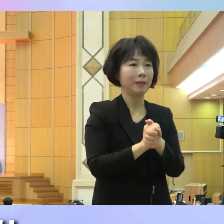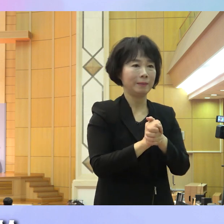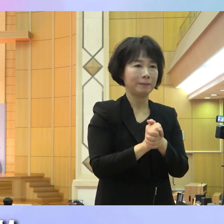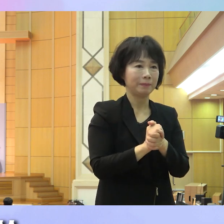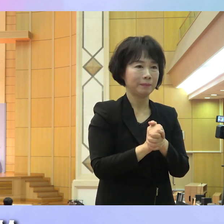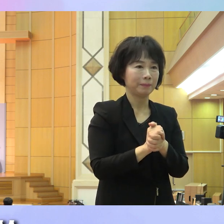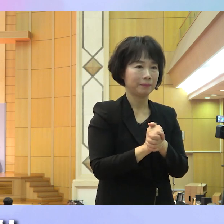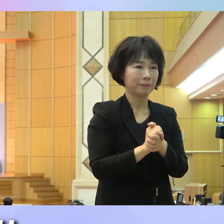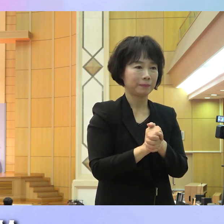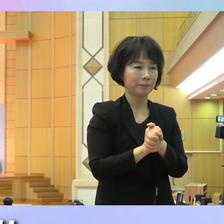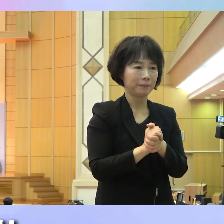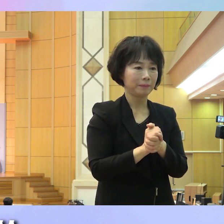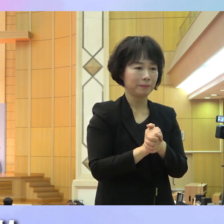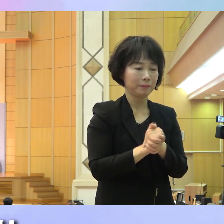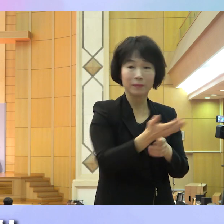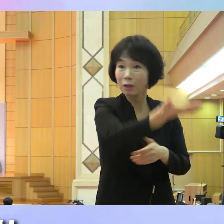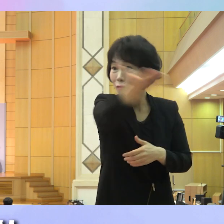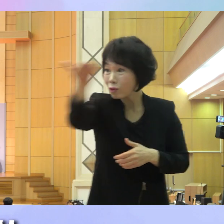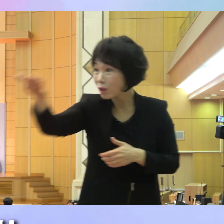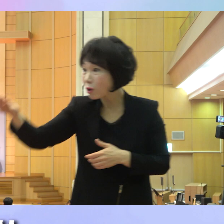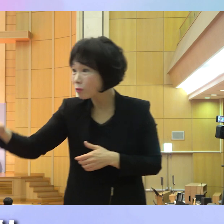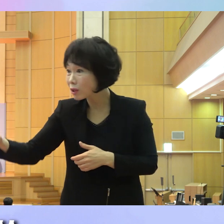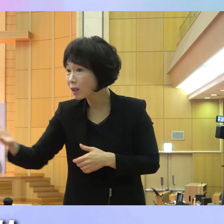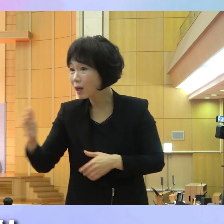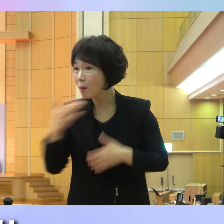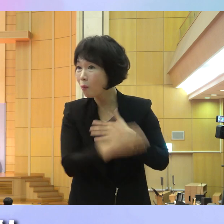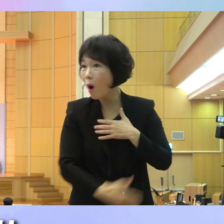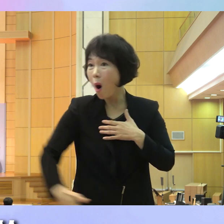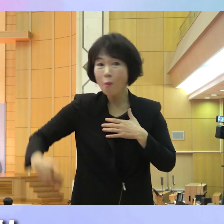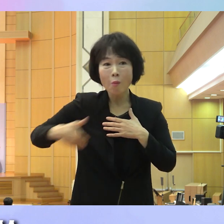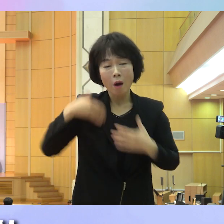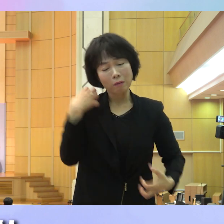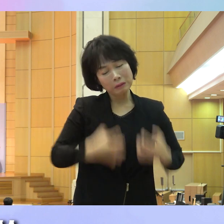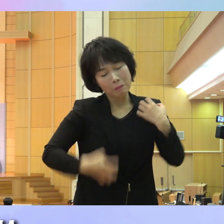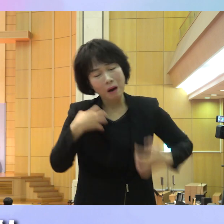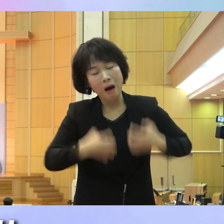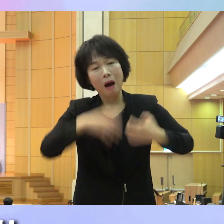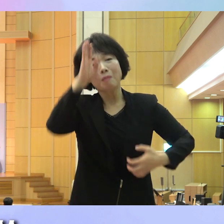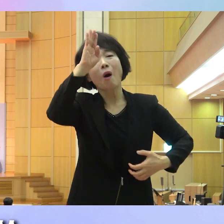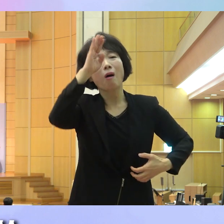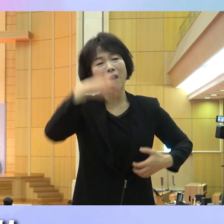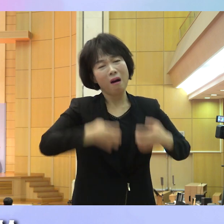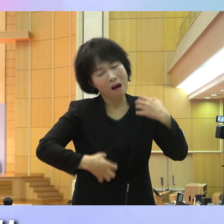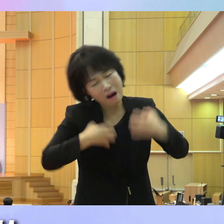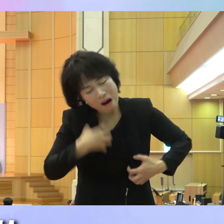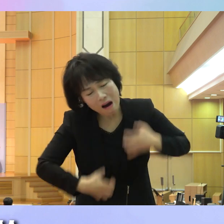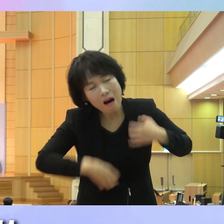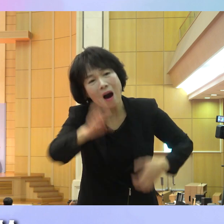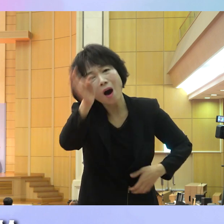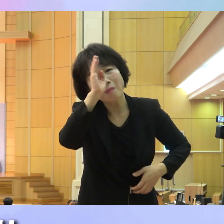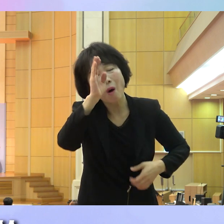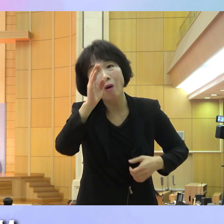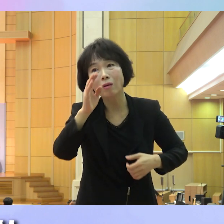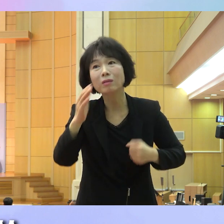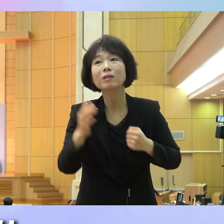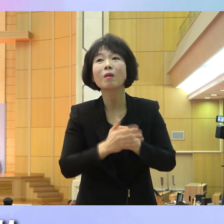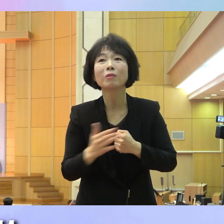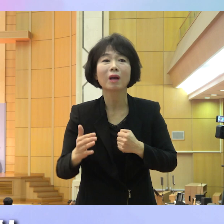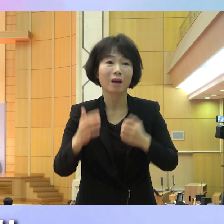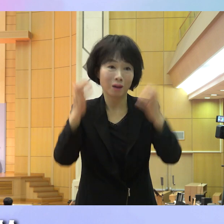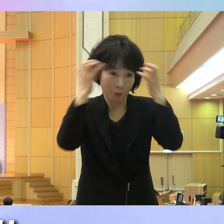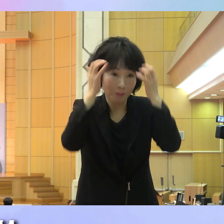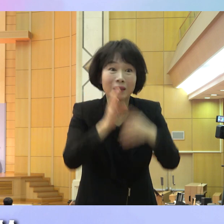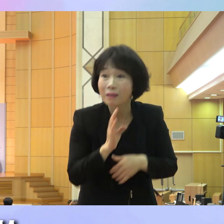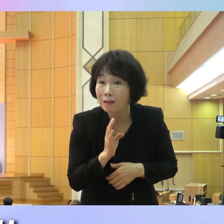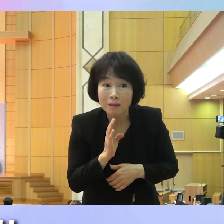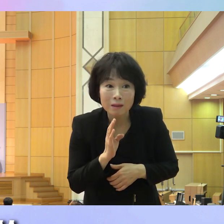엄청난 고통을 겪고 살 수밖에 없는 이 죄뿐만 아니라